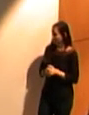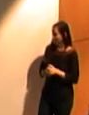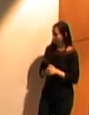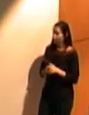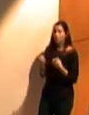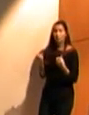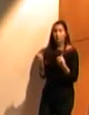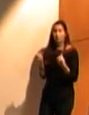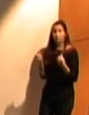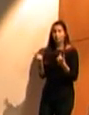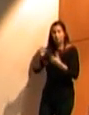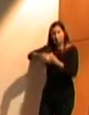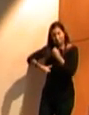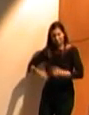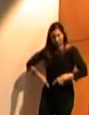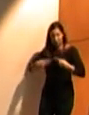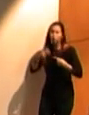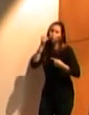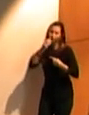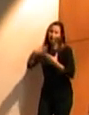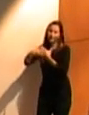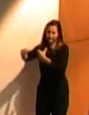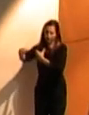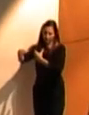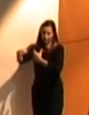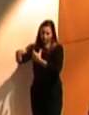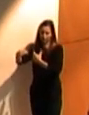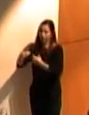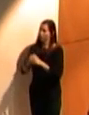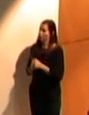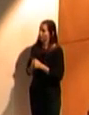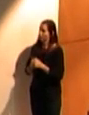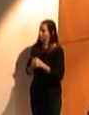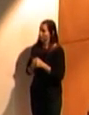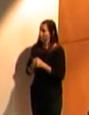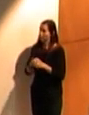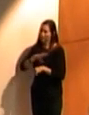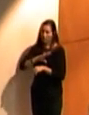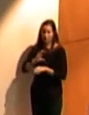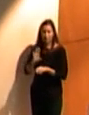différents types d'ateliers, bon, beaucoup en extérieur, puisque finalement, on vient vraiment